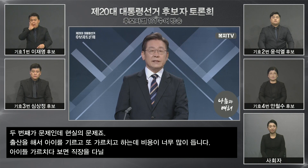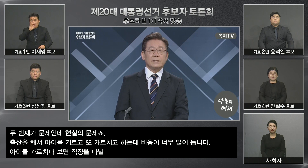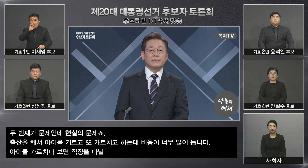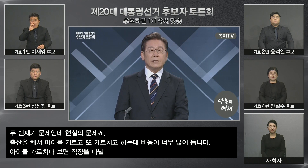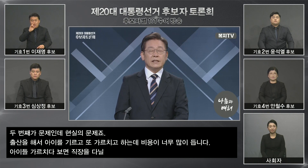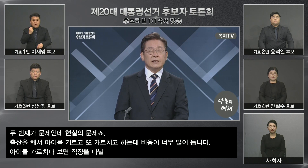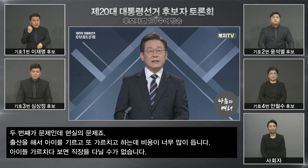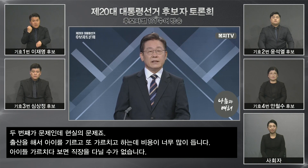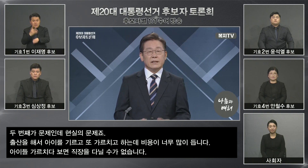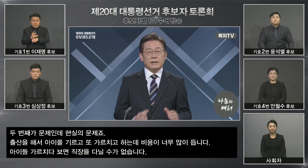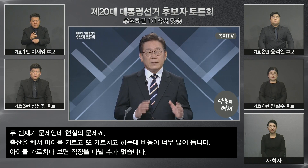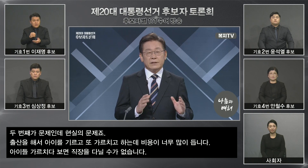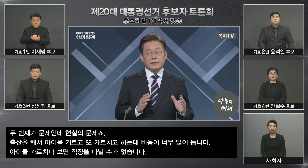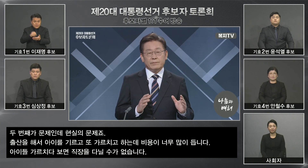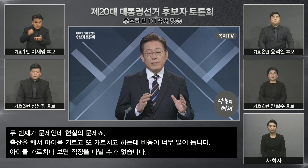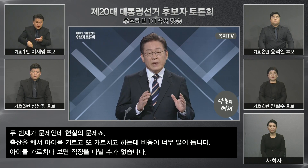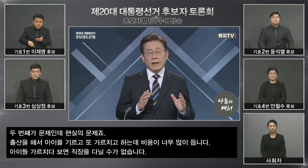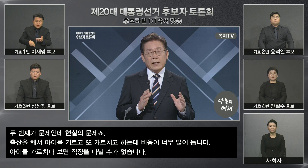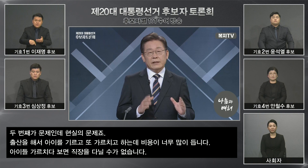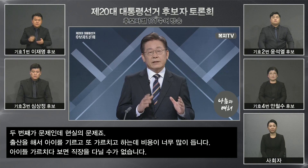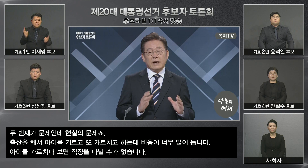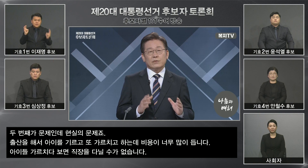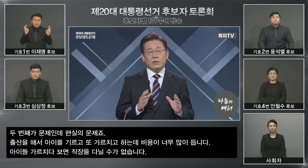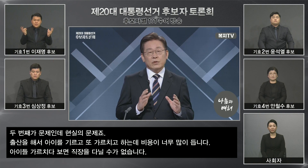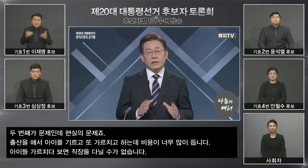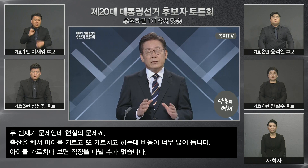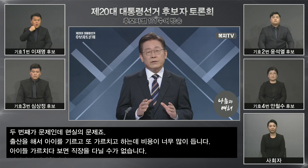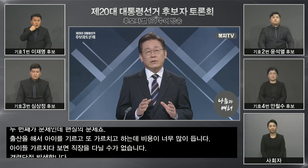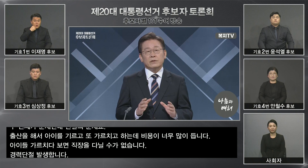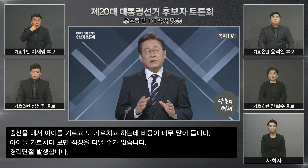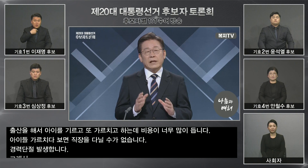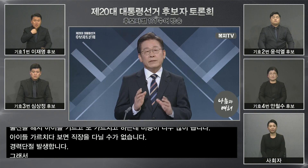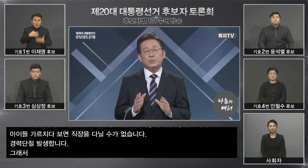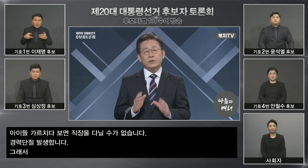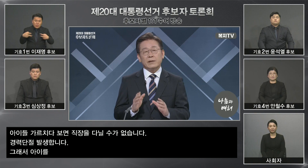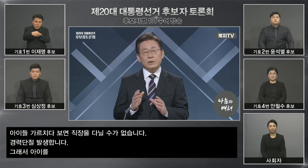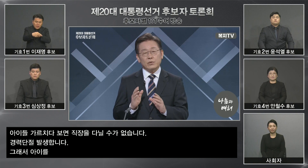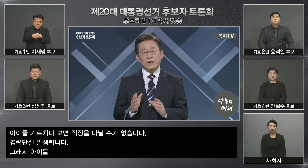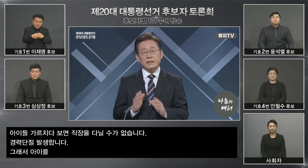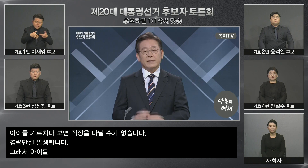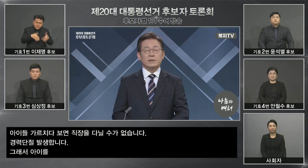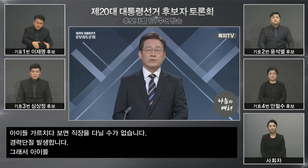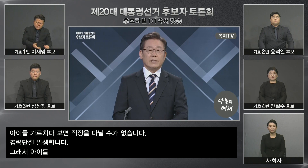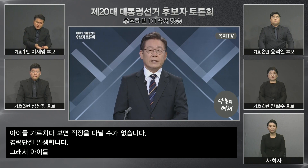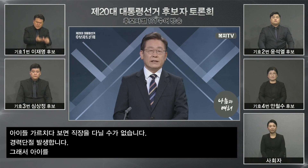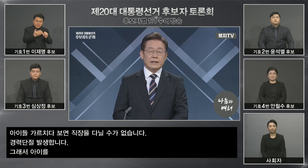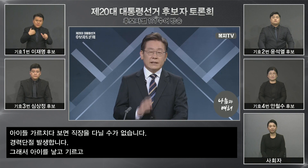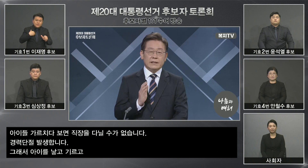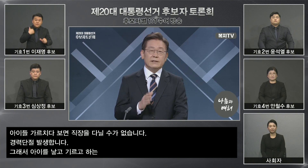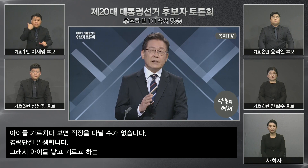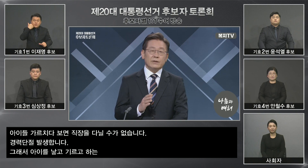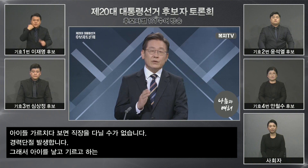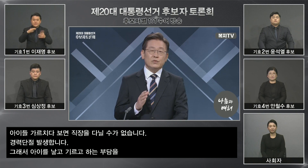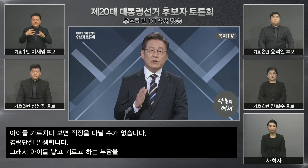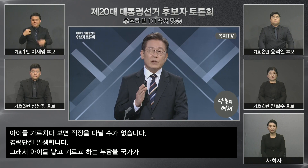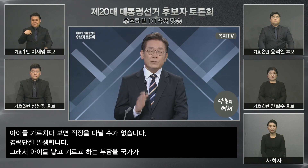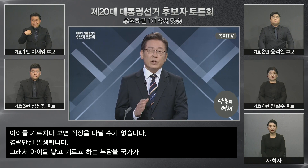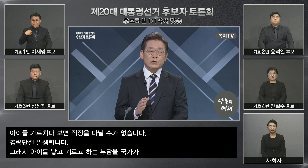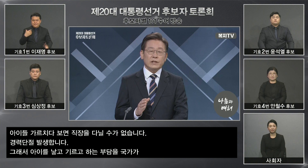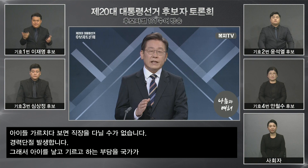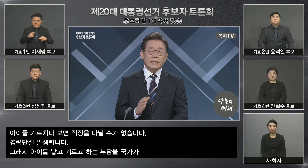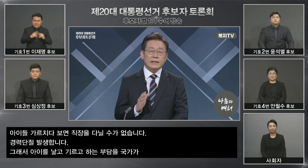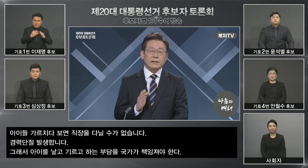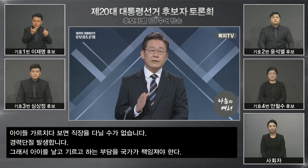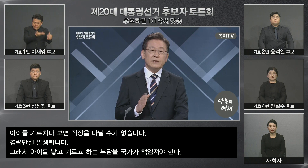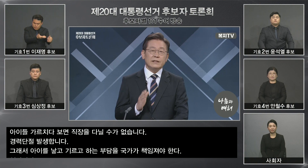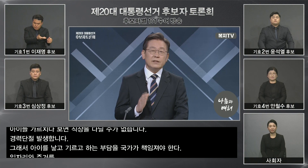단절 발생합니다. 그래서 아이를 낳고 기르고 하는 부담을 국가가 책임져 준다. 일자리와 주거를 확보해